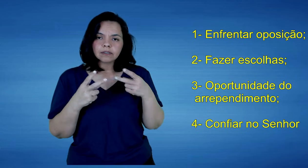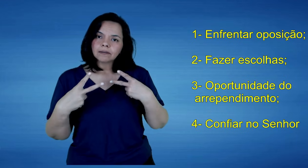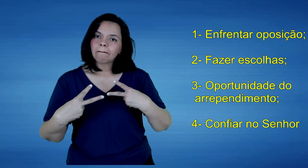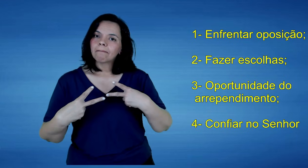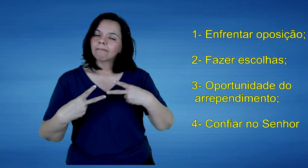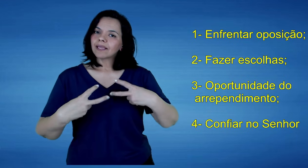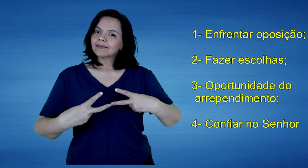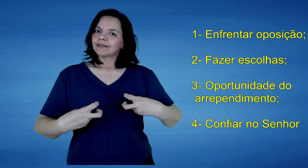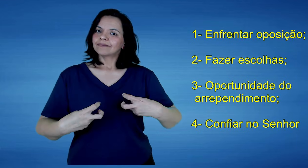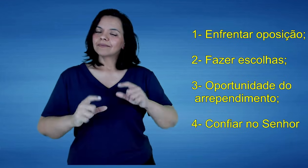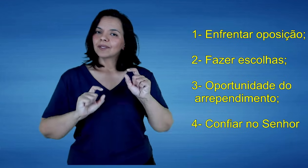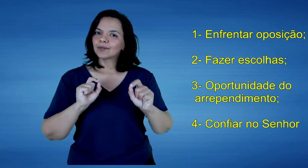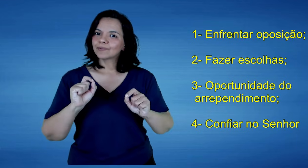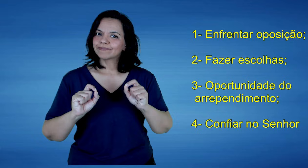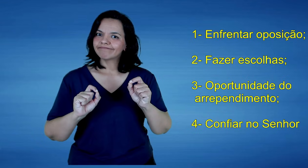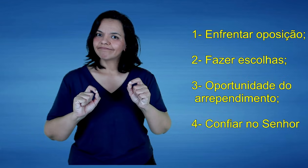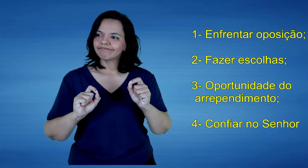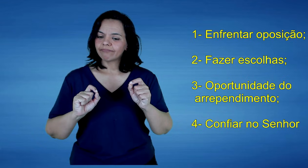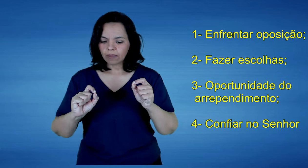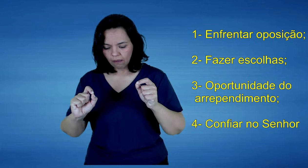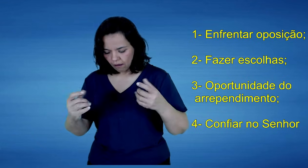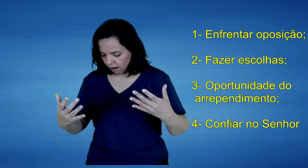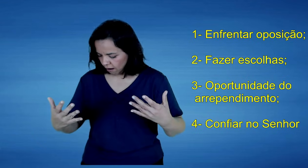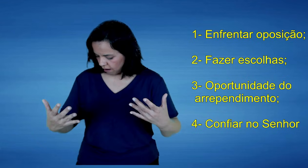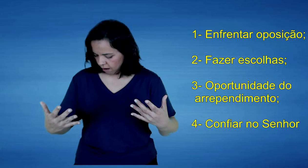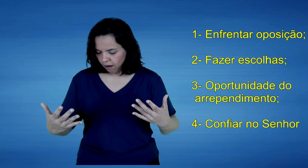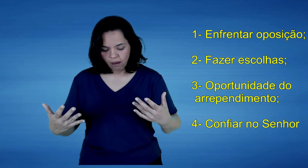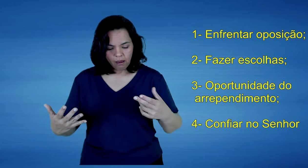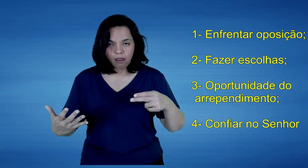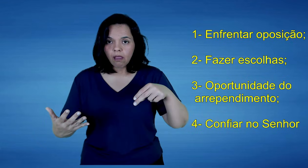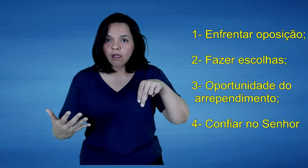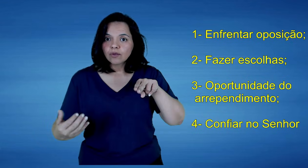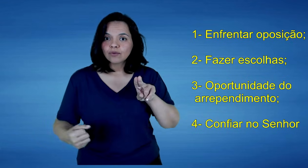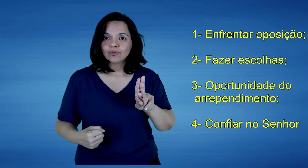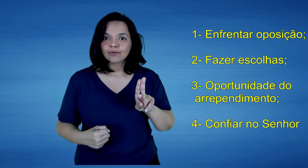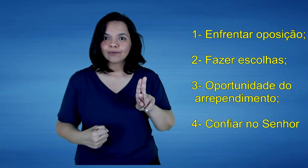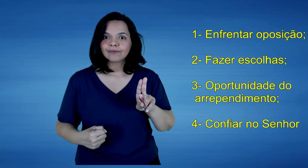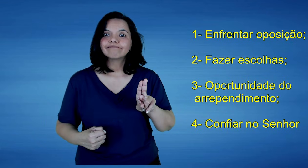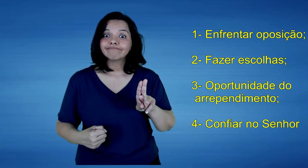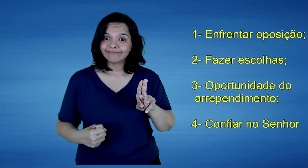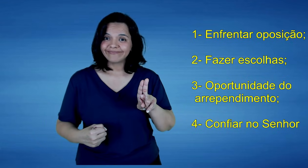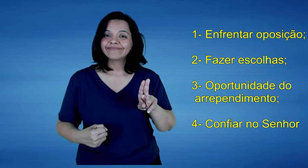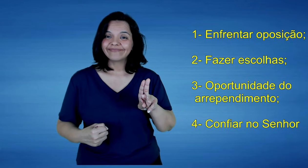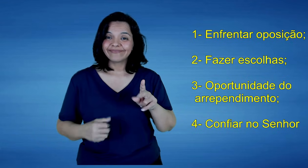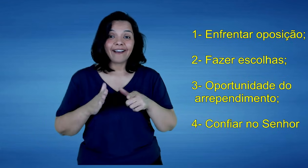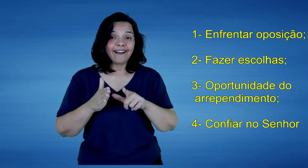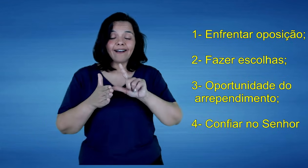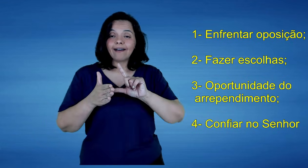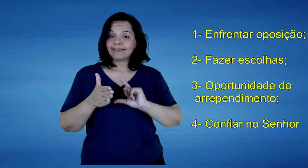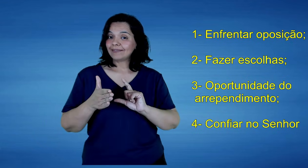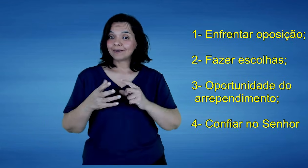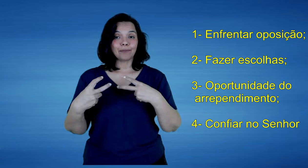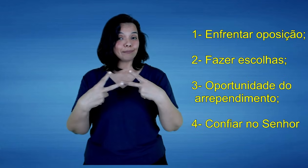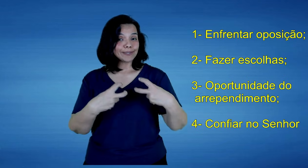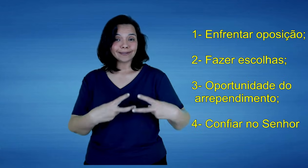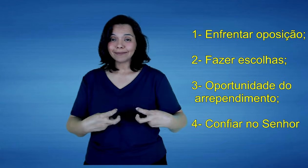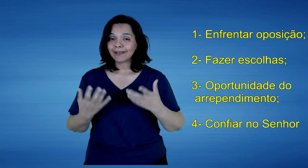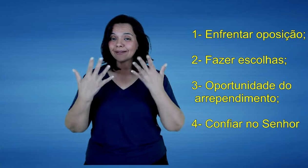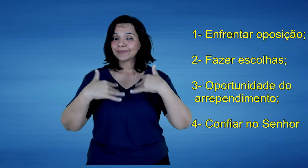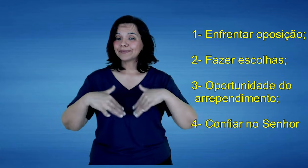Então, quando Adão e Eva comeram do fruto proibido, eles tiveram uma percepção sobre si mesmos. Eles perceberam